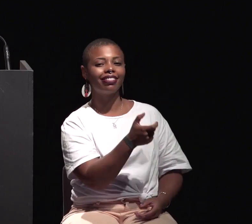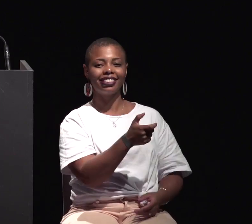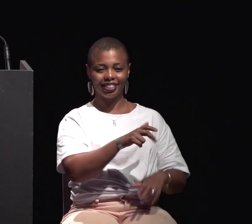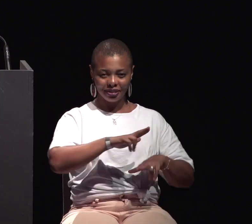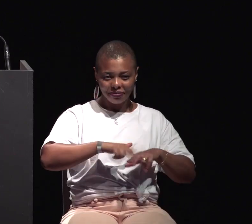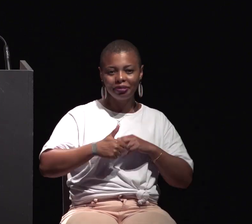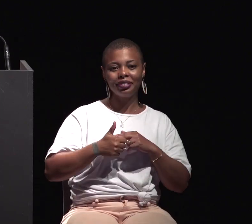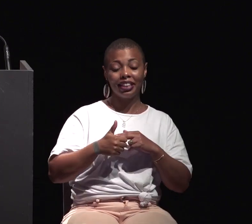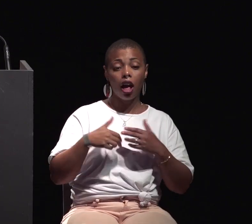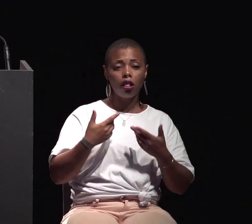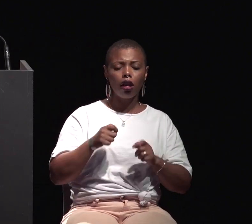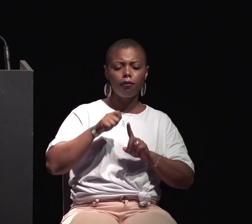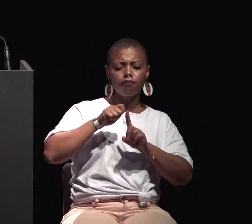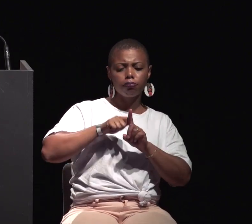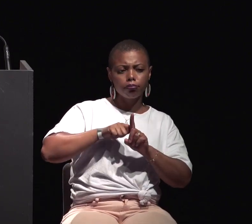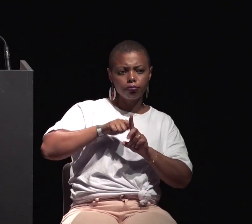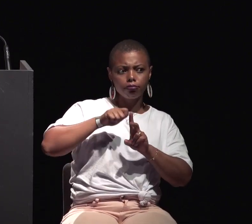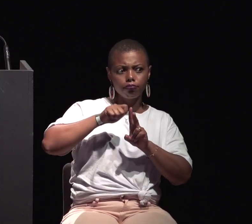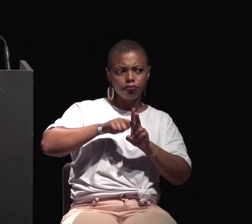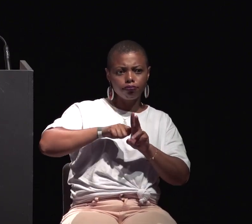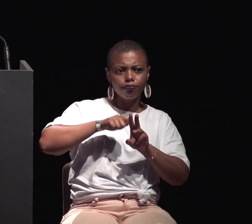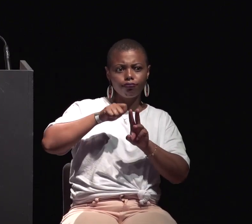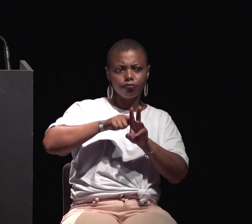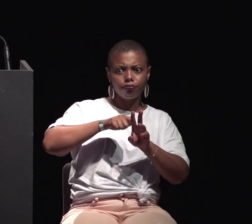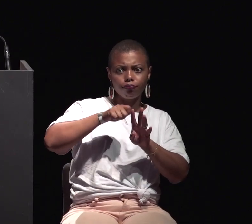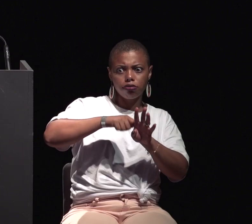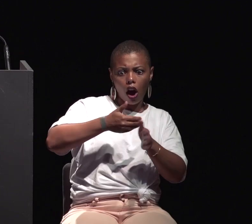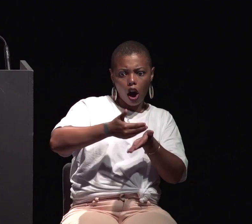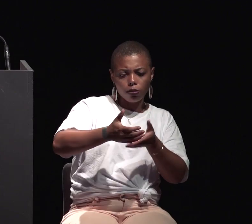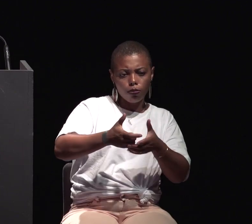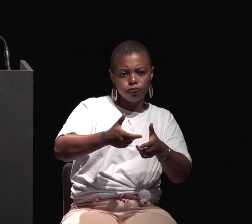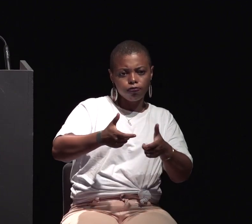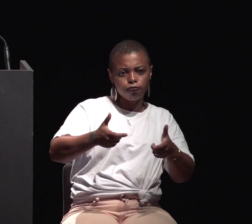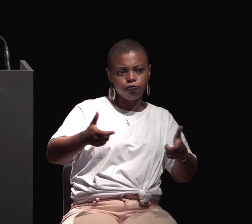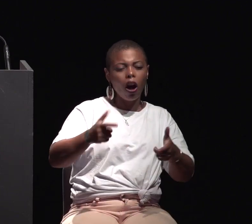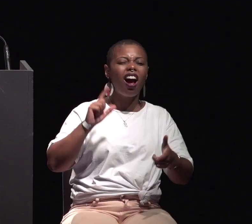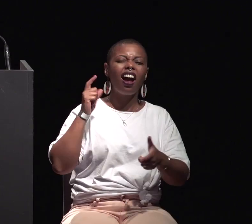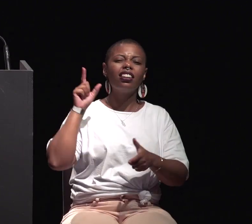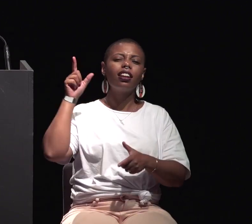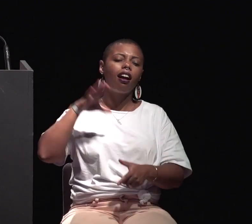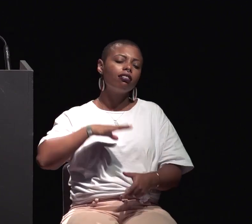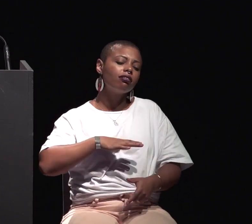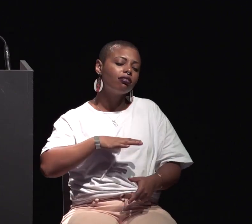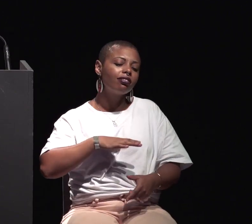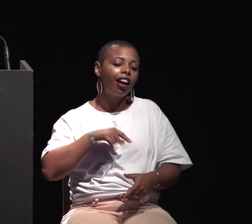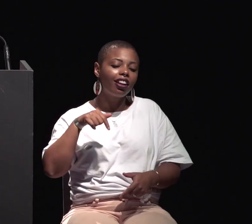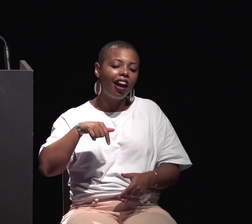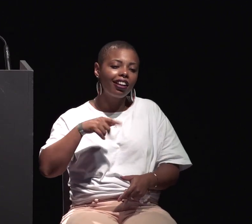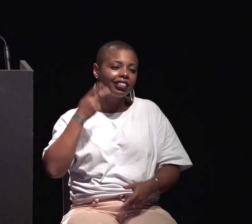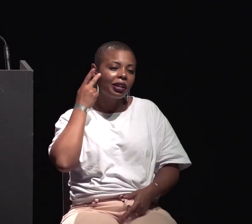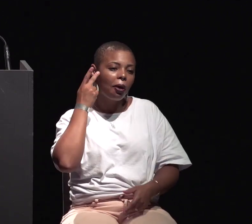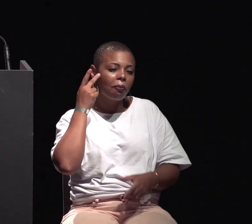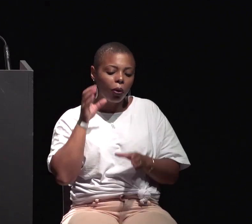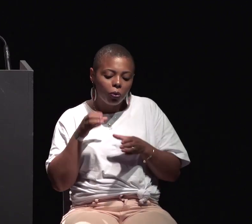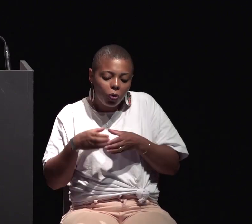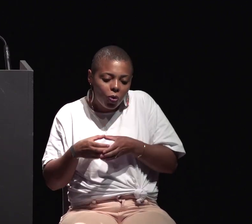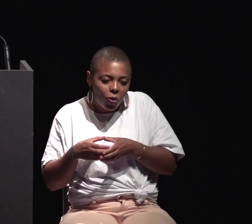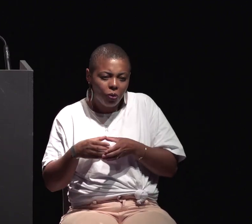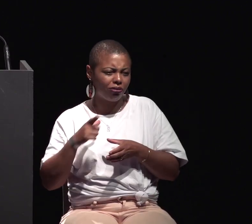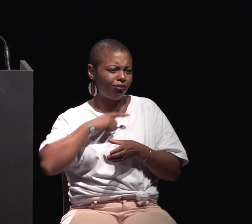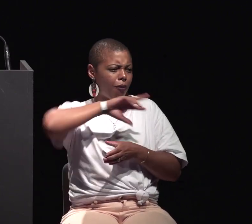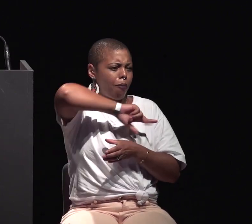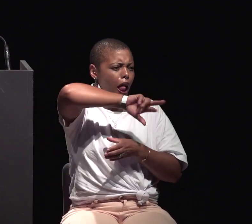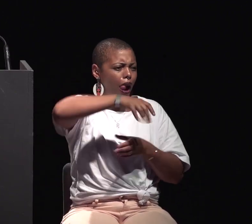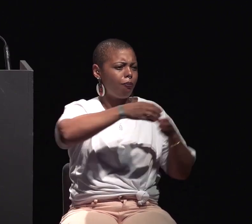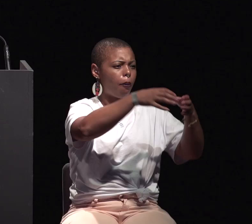ao longo dos meses, ganhando corpo. O que era um clube na cidade de São Paulo, dentre tantos outros clubes